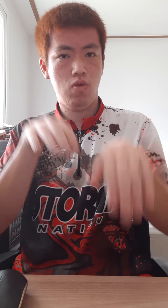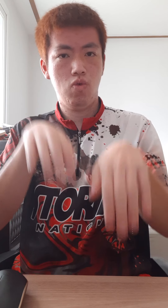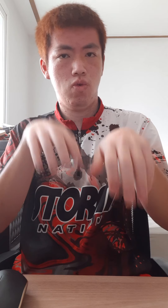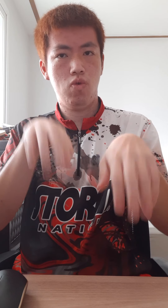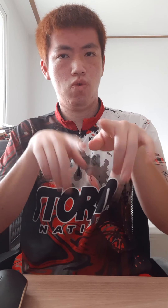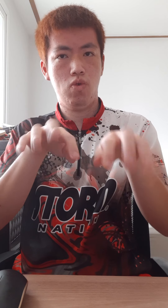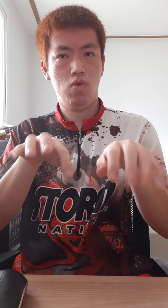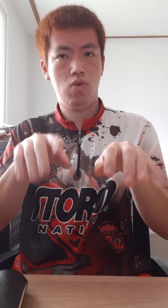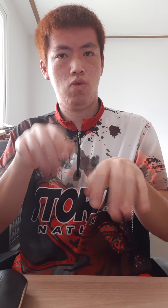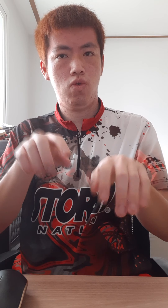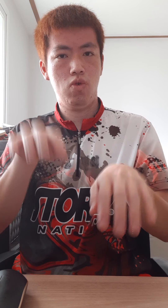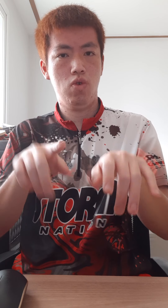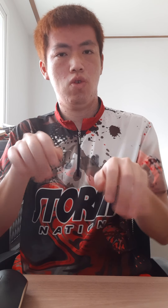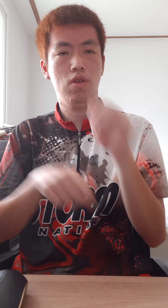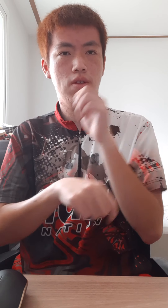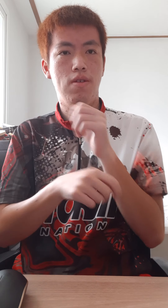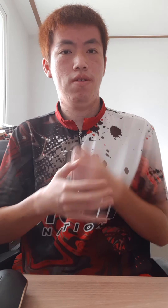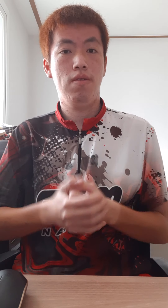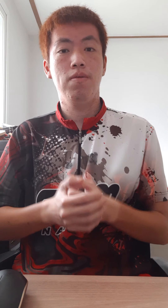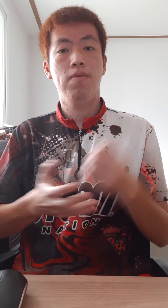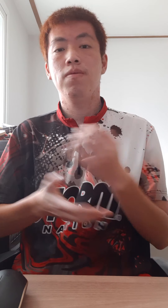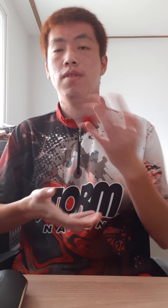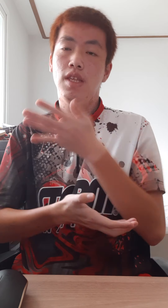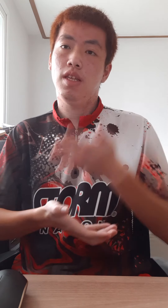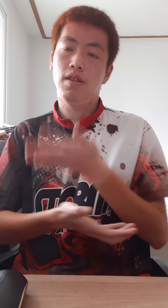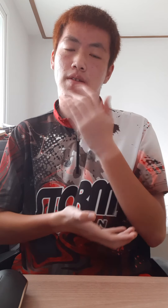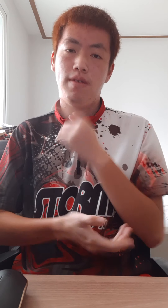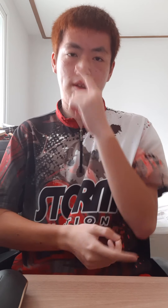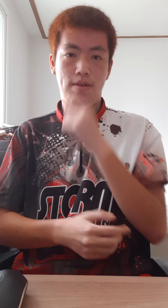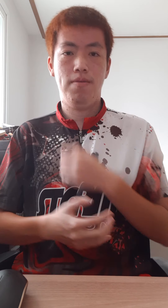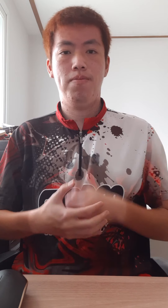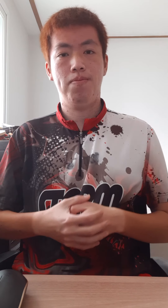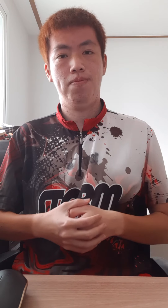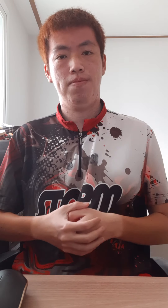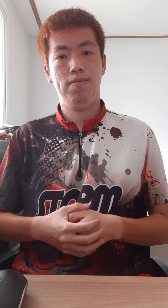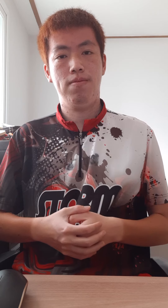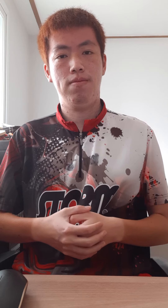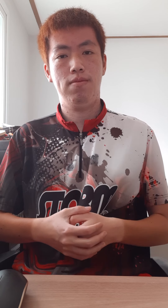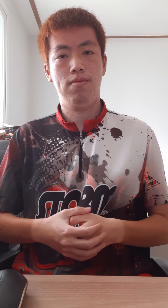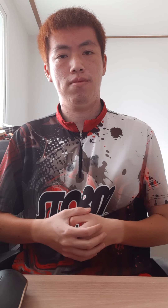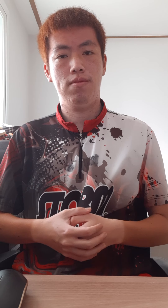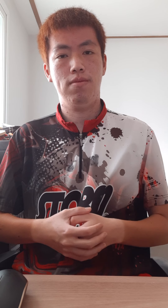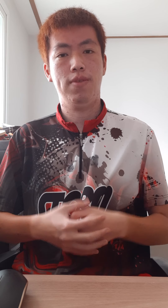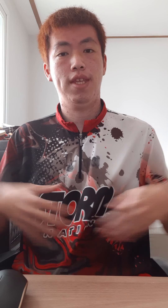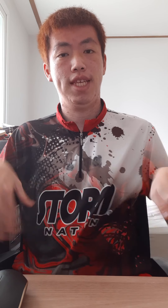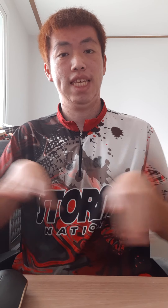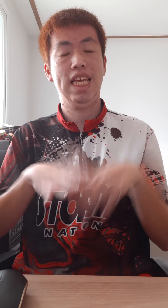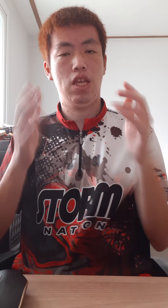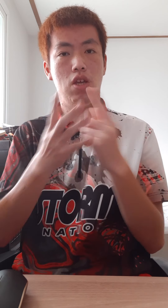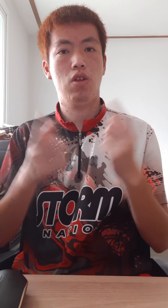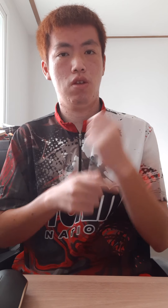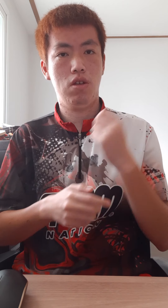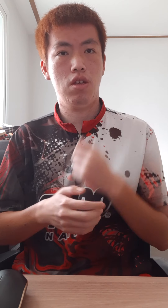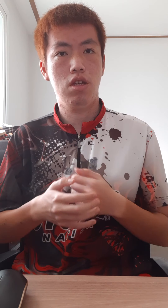두드리며 장애인 방송을 위한 실시간 자막을 만들어 봅니다. 이처럼 이번 축제에는 장애인